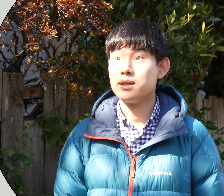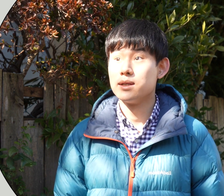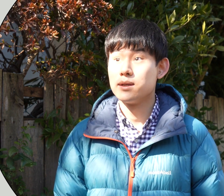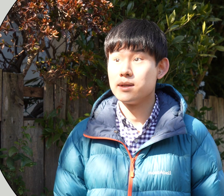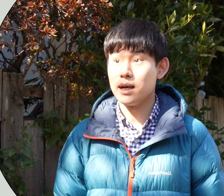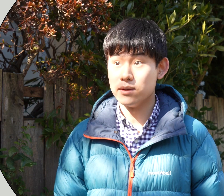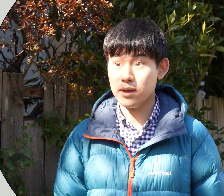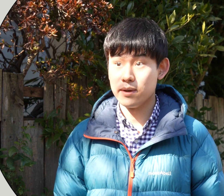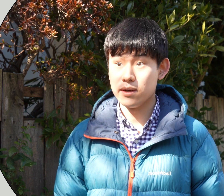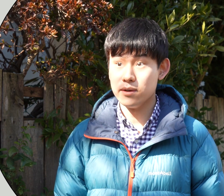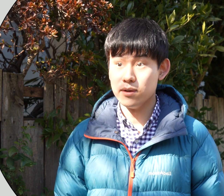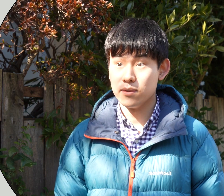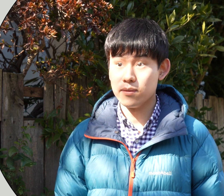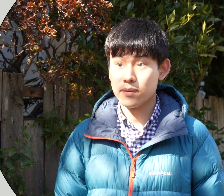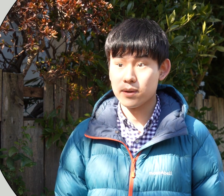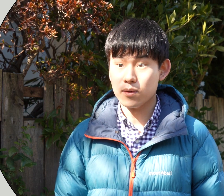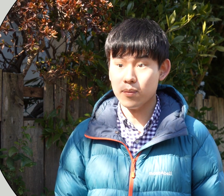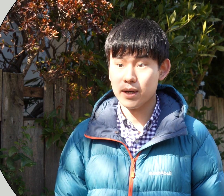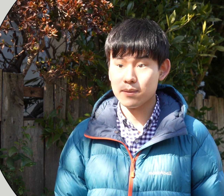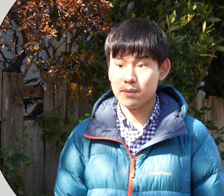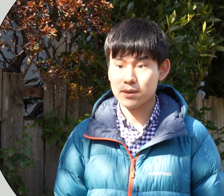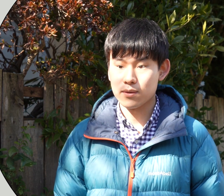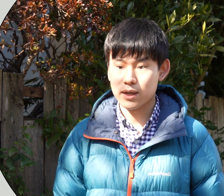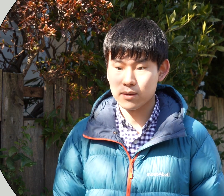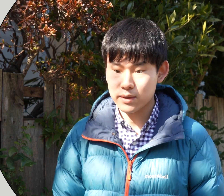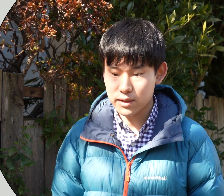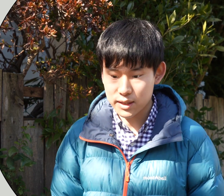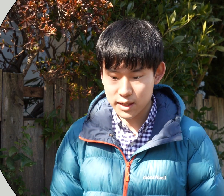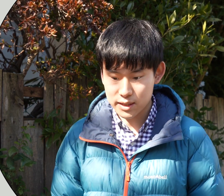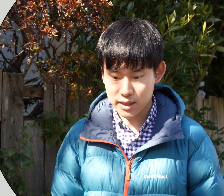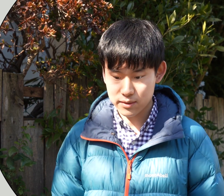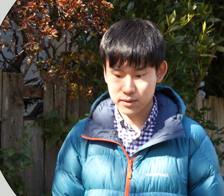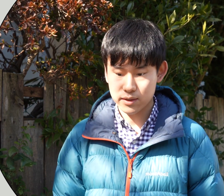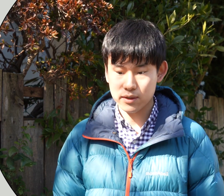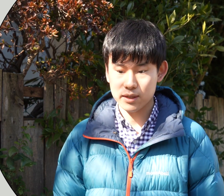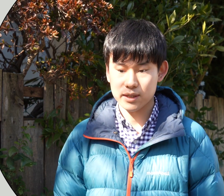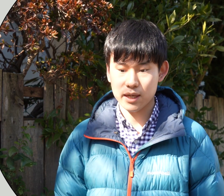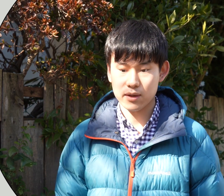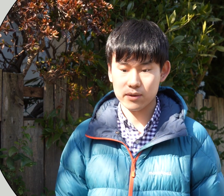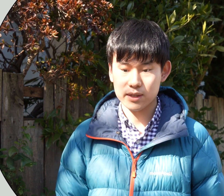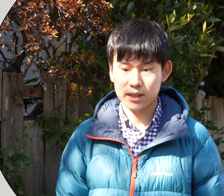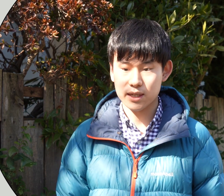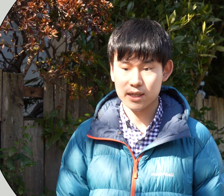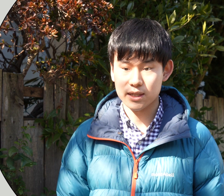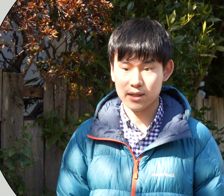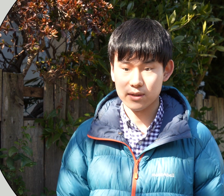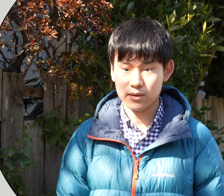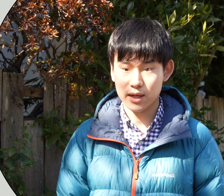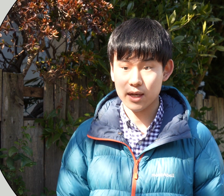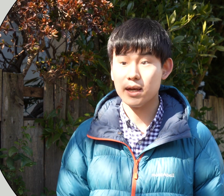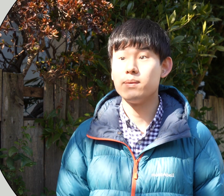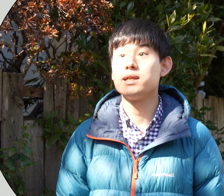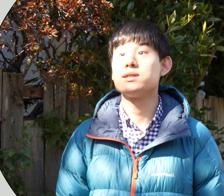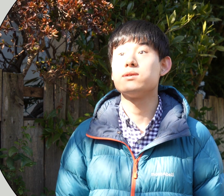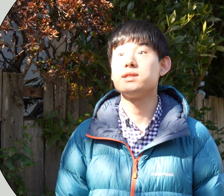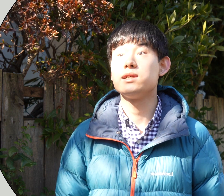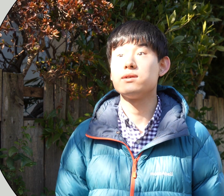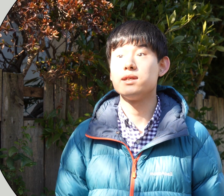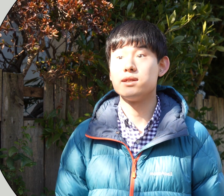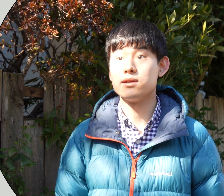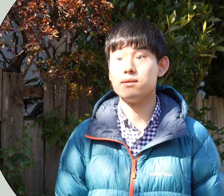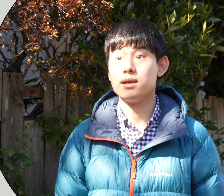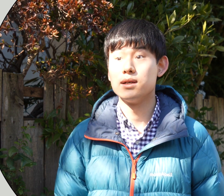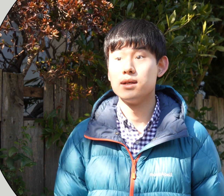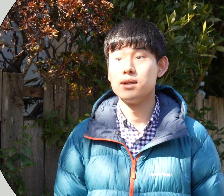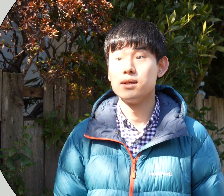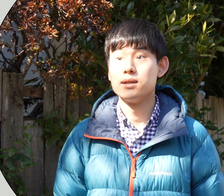多分あのいわゆる覚えパソコンが覚えるじゃないですけどそういう風にして記憶蓄積してるのでやっぱ人を知る